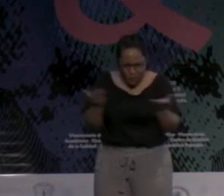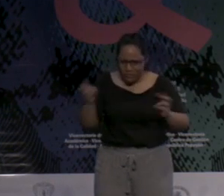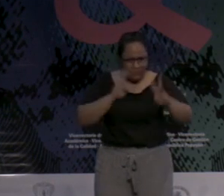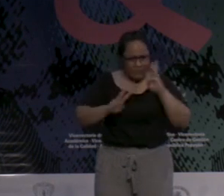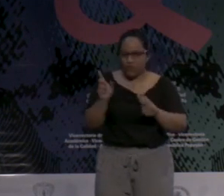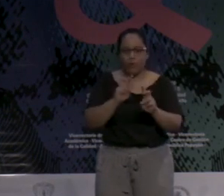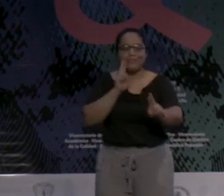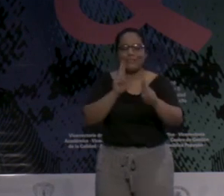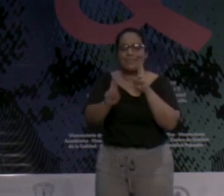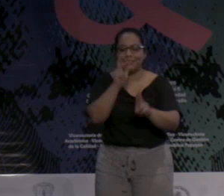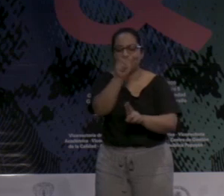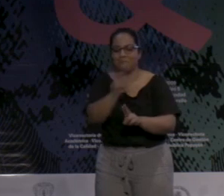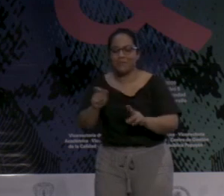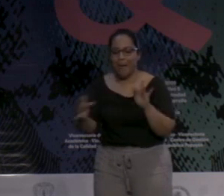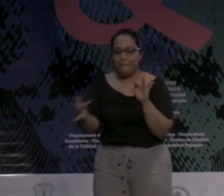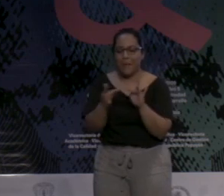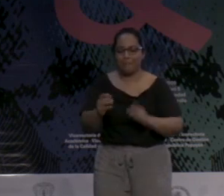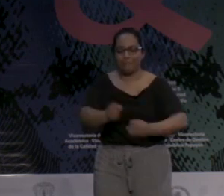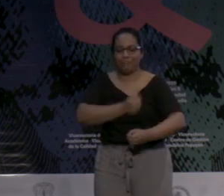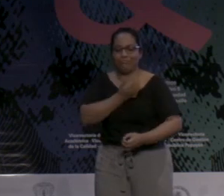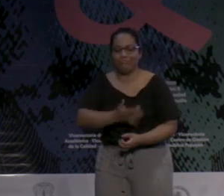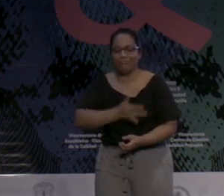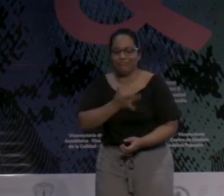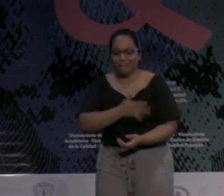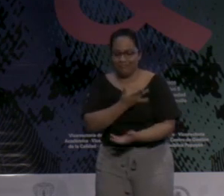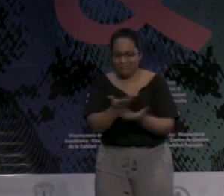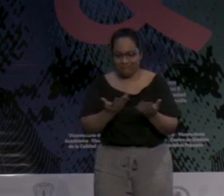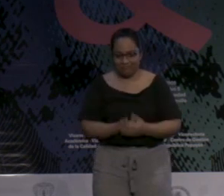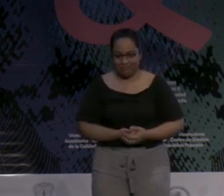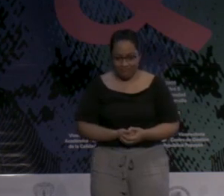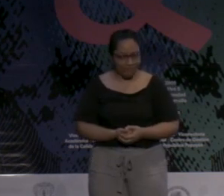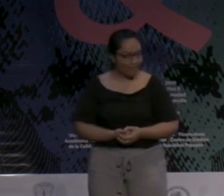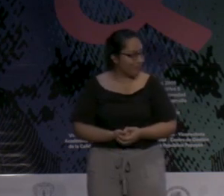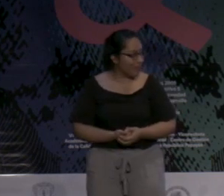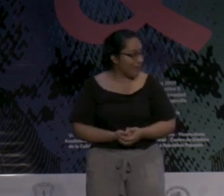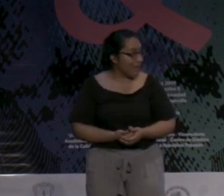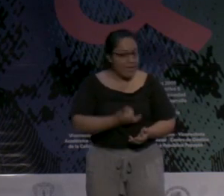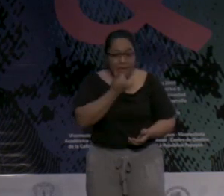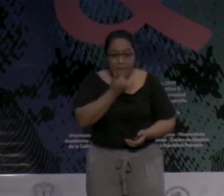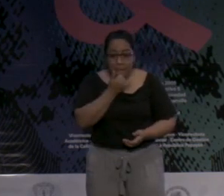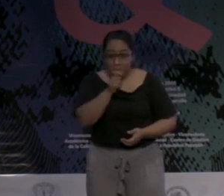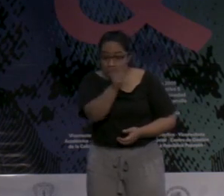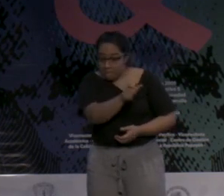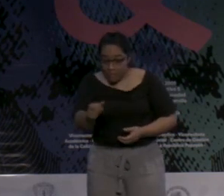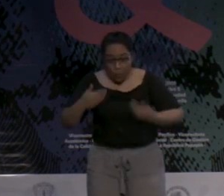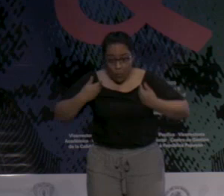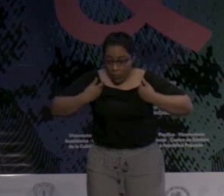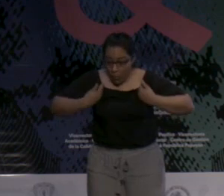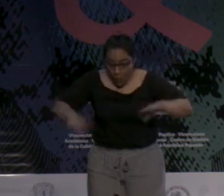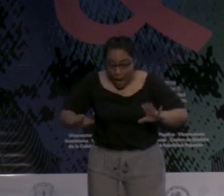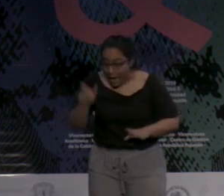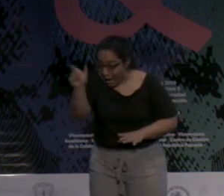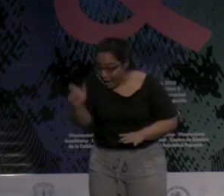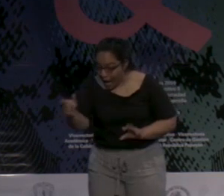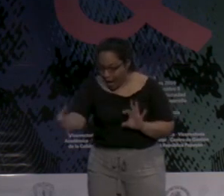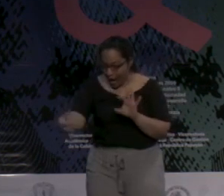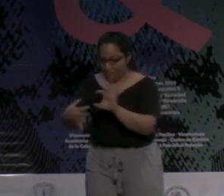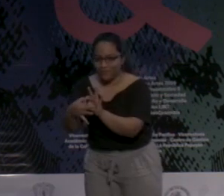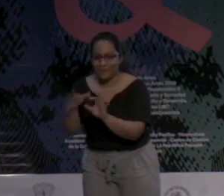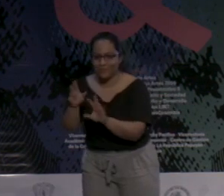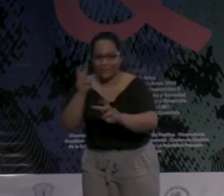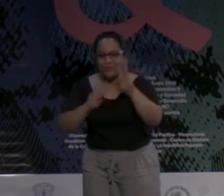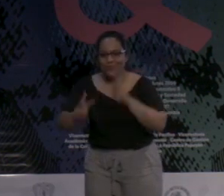www.museodelandén.com. Ahí tenemos un compendio de historia y de imágenes, porque la idea también era que éramos un museo sin colección y sin